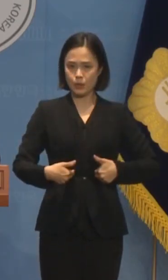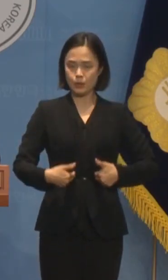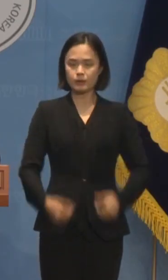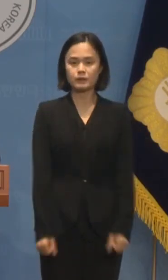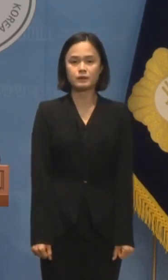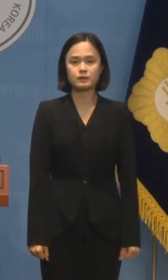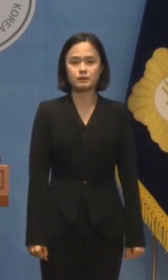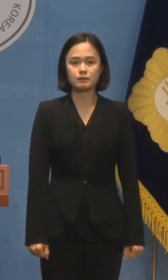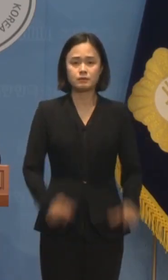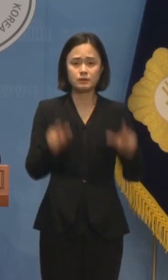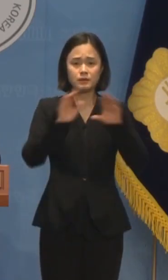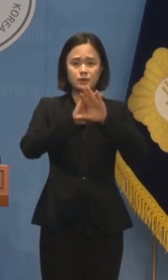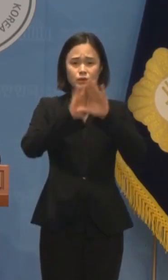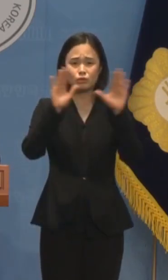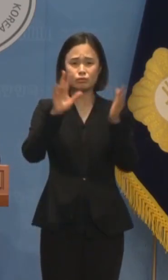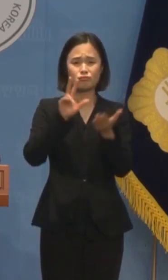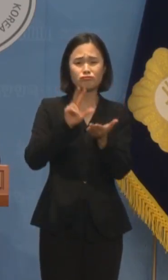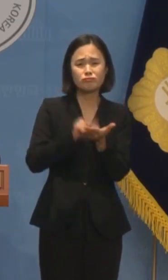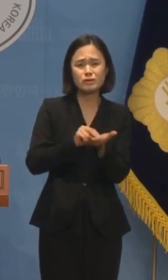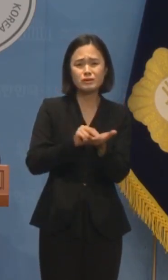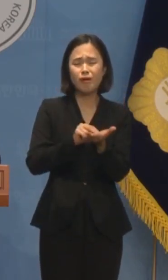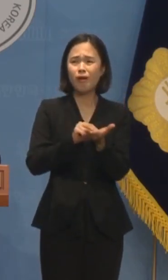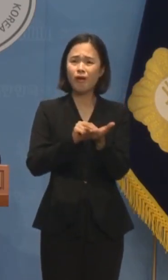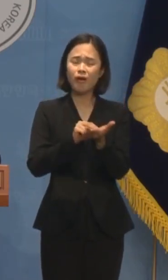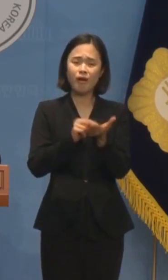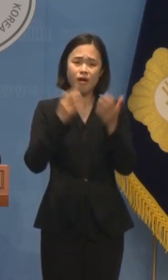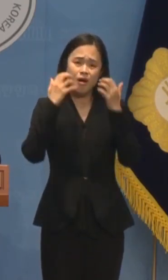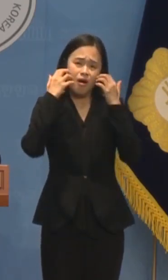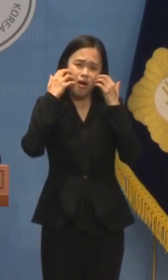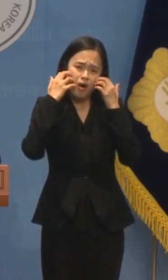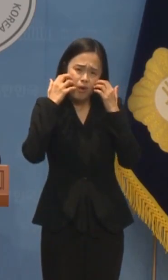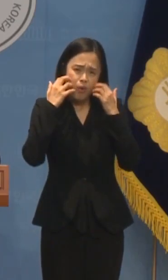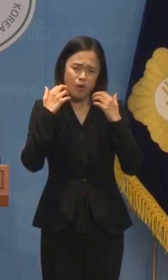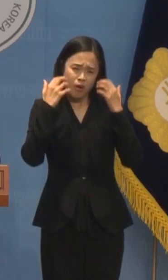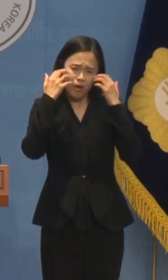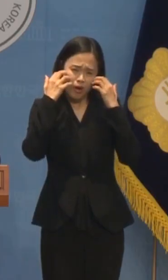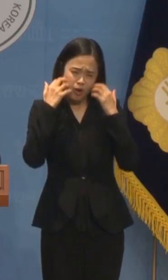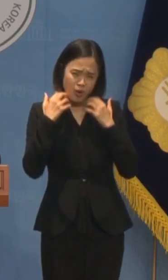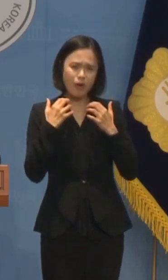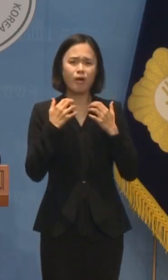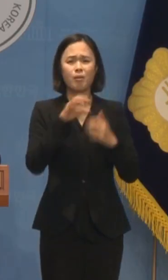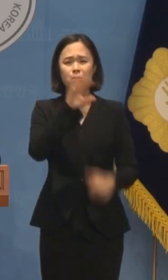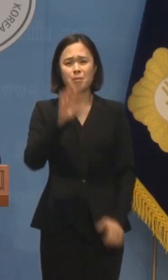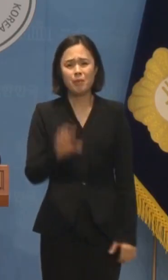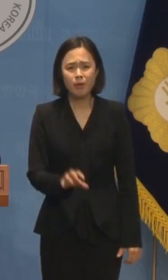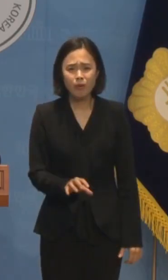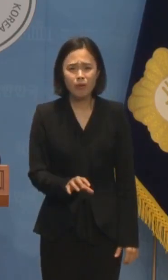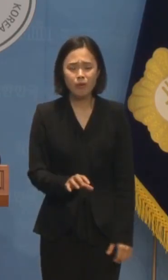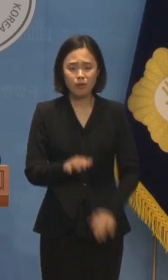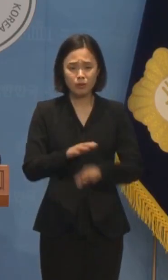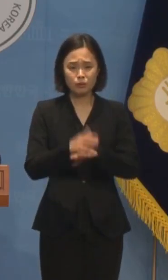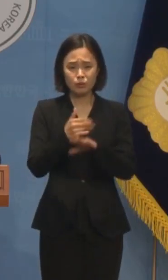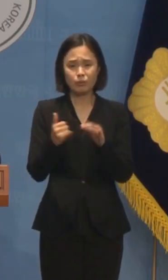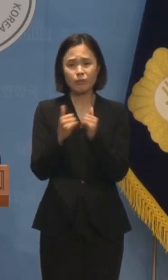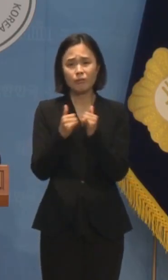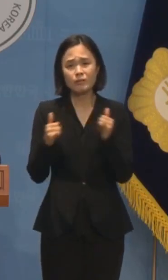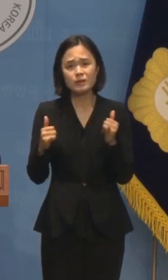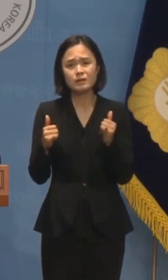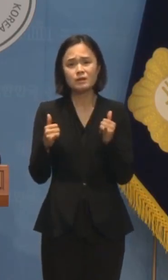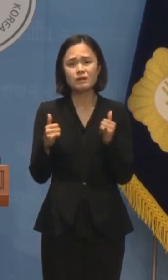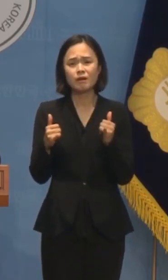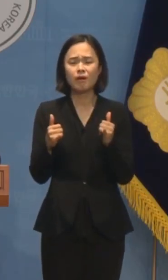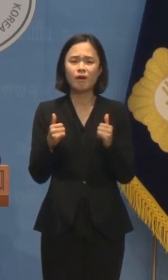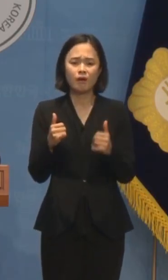이미 기후위기는 일상화되었고 그 피해는 고스란히 우리 농업인들에게